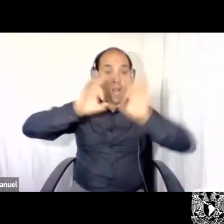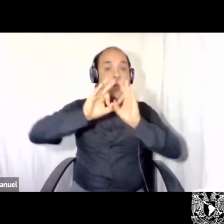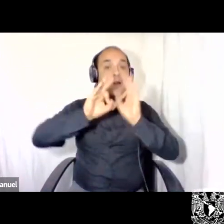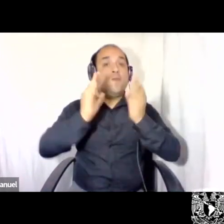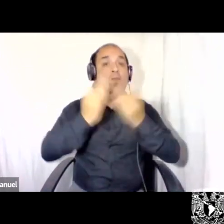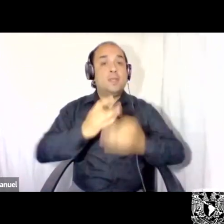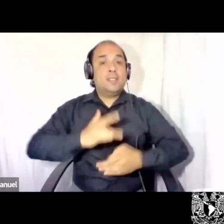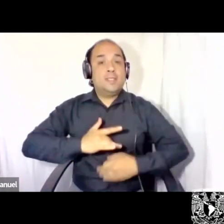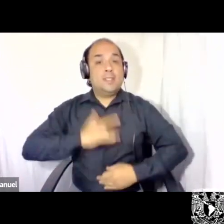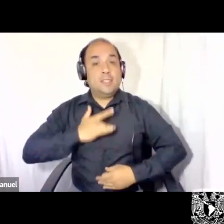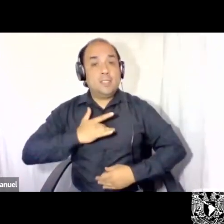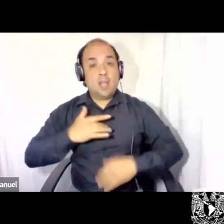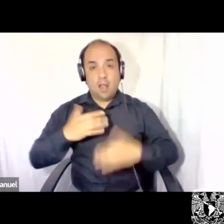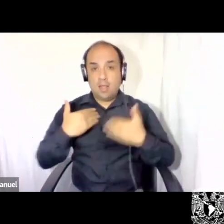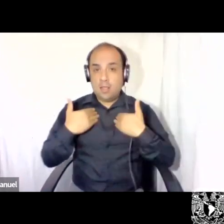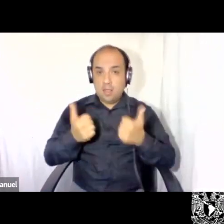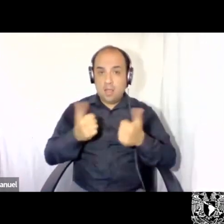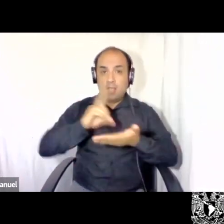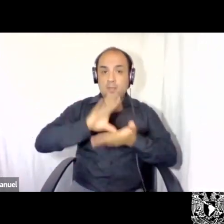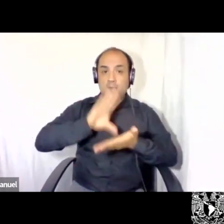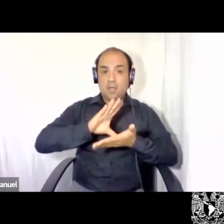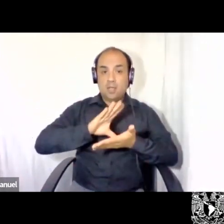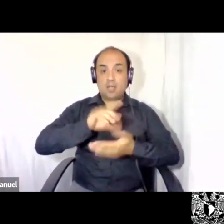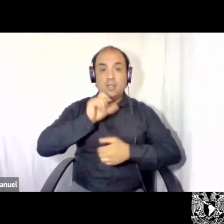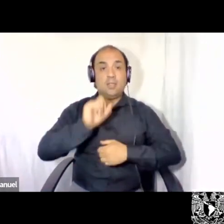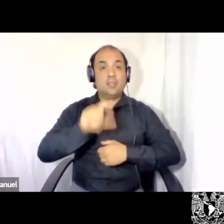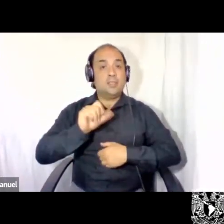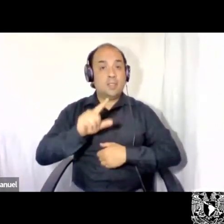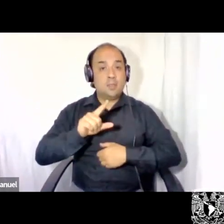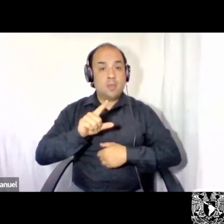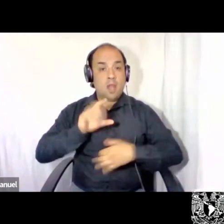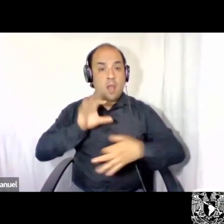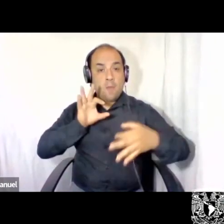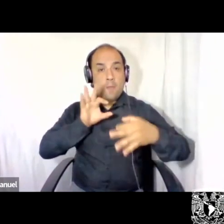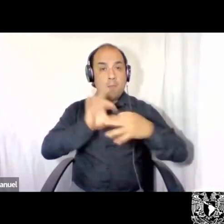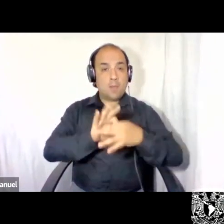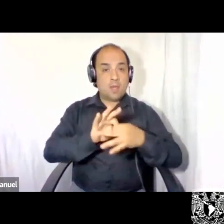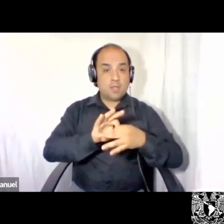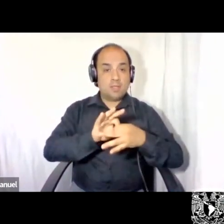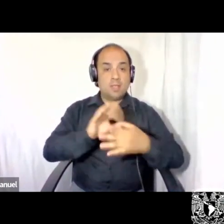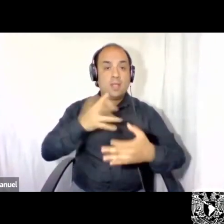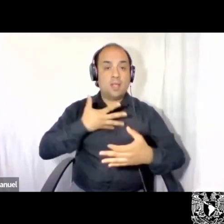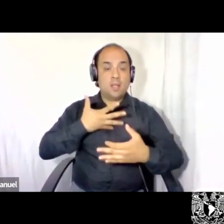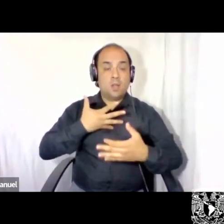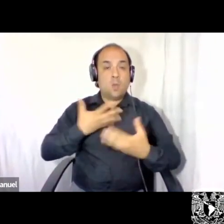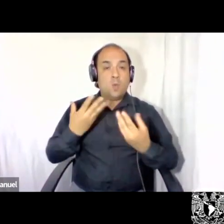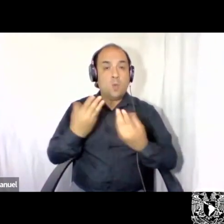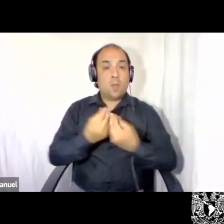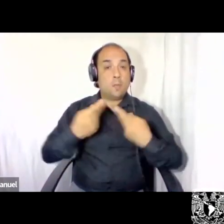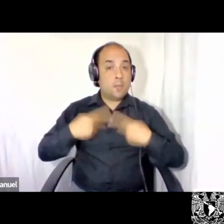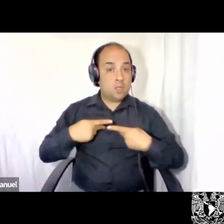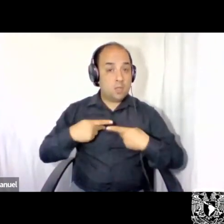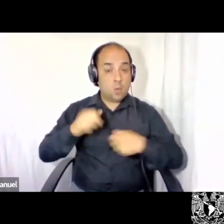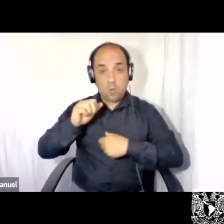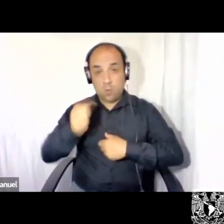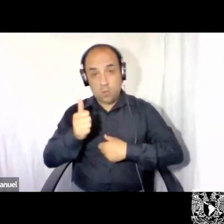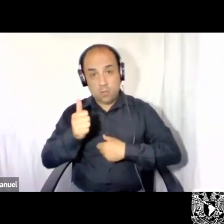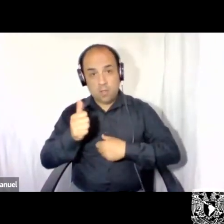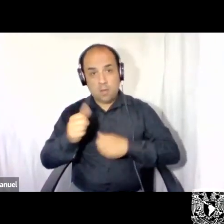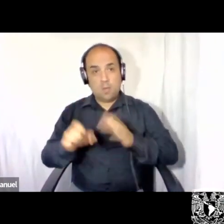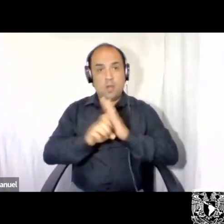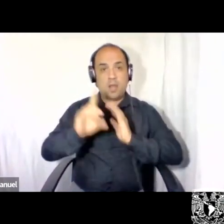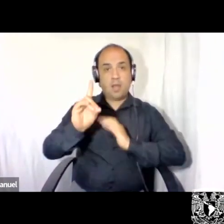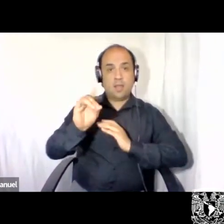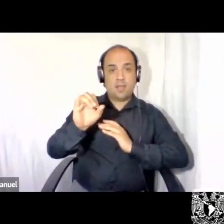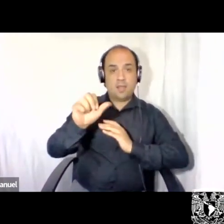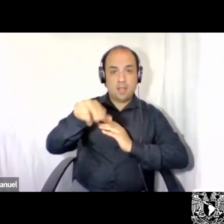percibo la discapacidad, pero también esos lazos que tengo con esas otras personas, ¿no? O sea, por ejemplo, con Diana Vite, que es